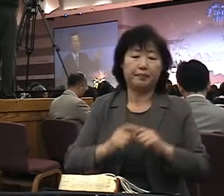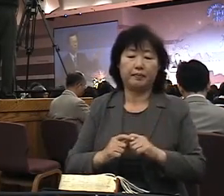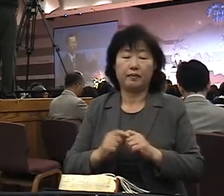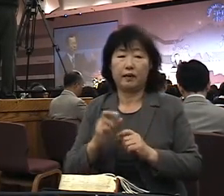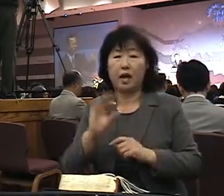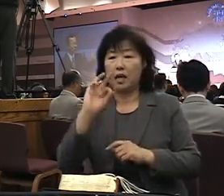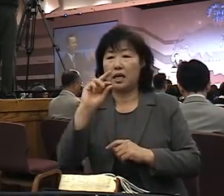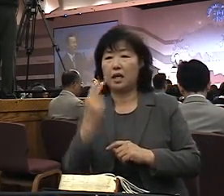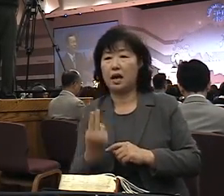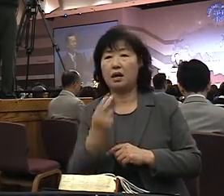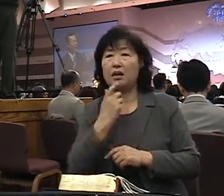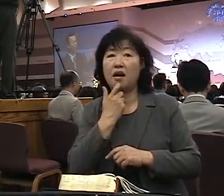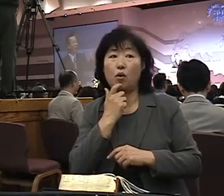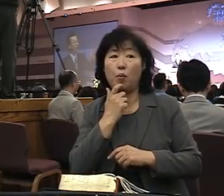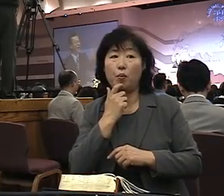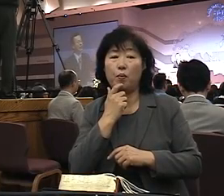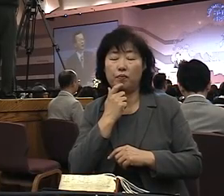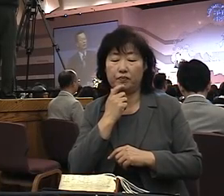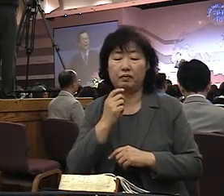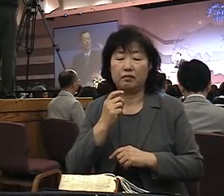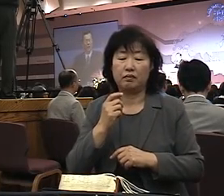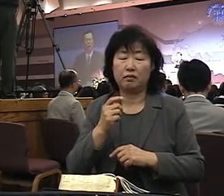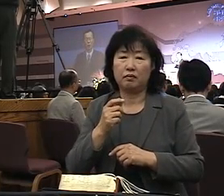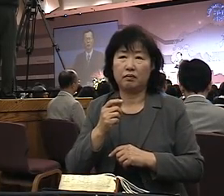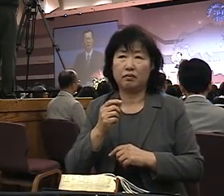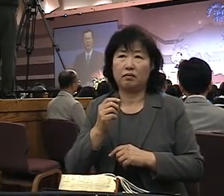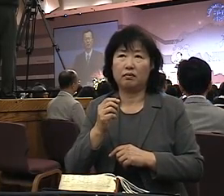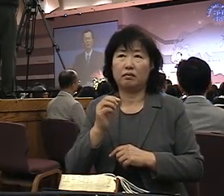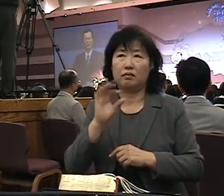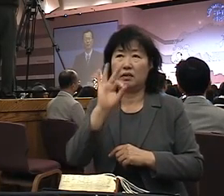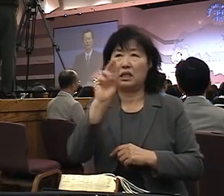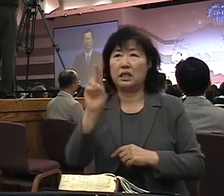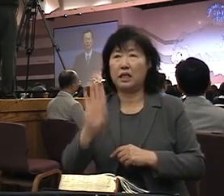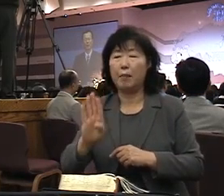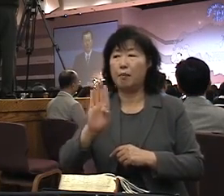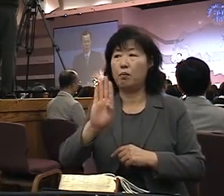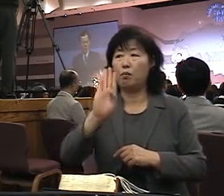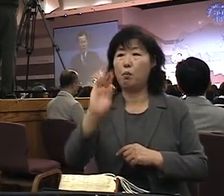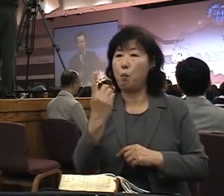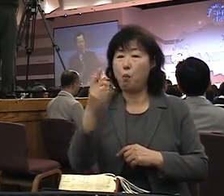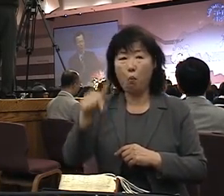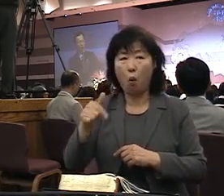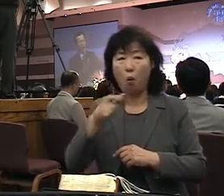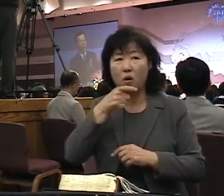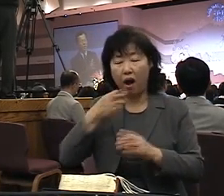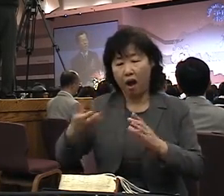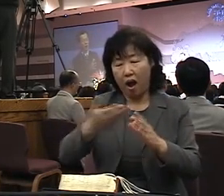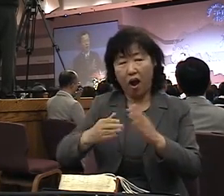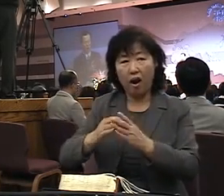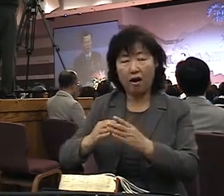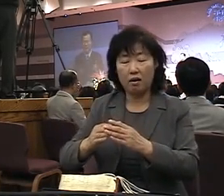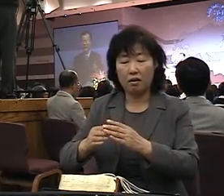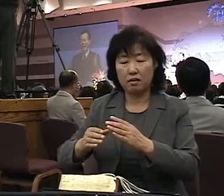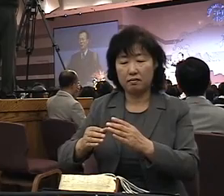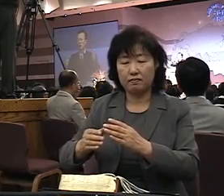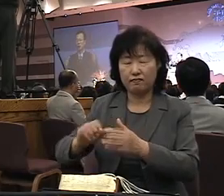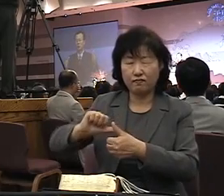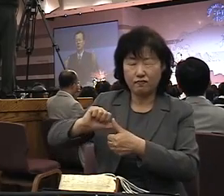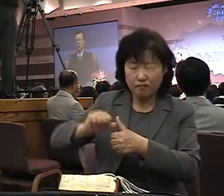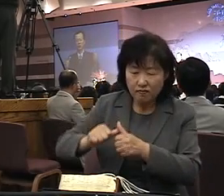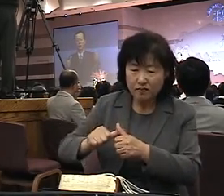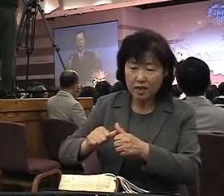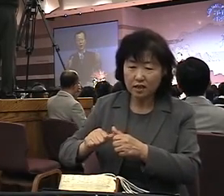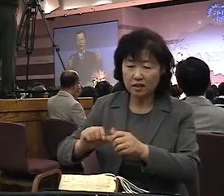야곱의 모습을 보지만 그가 야복강가에서 은혜를 받고도 거룩한 모습을 지키지 못하고 세겜